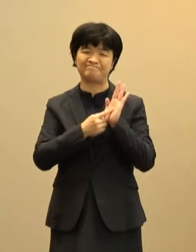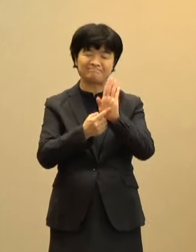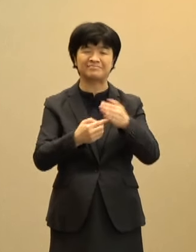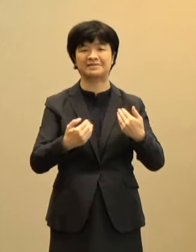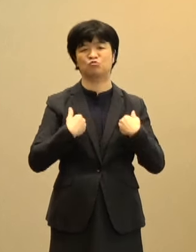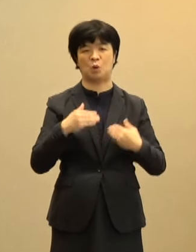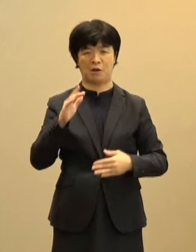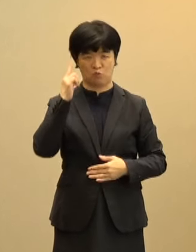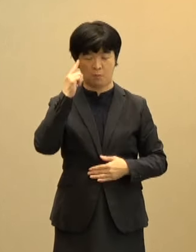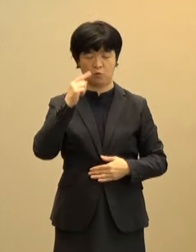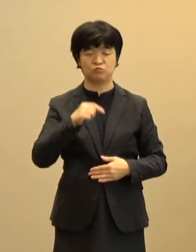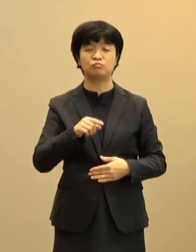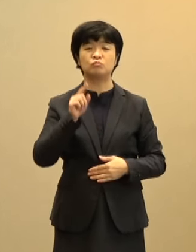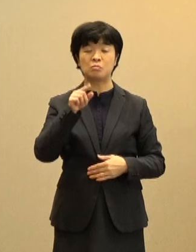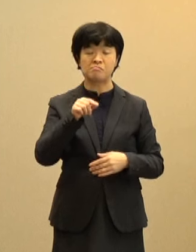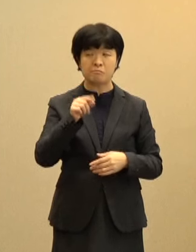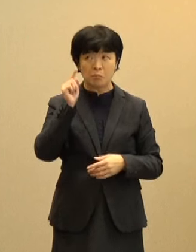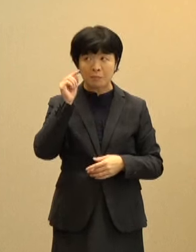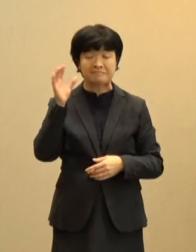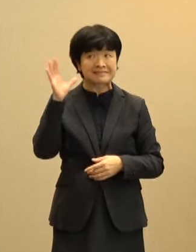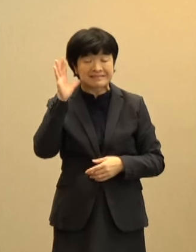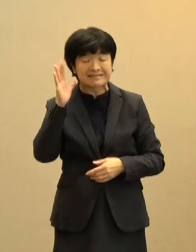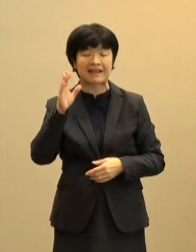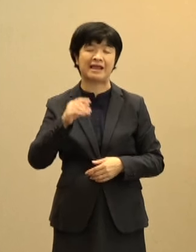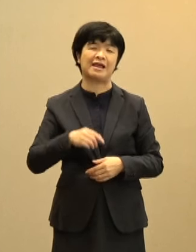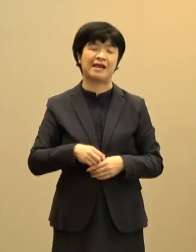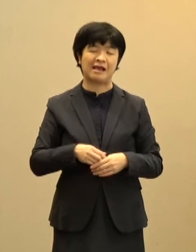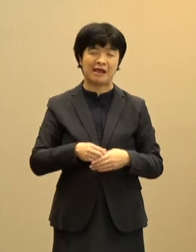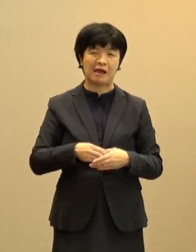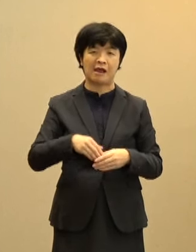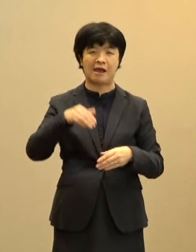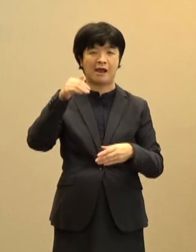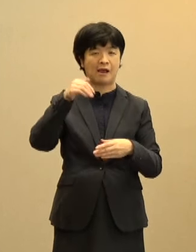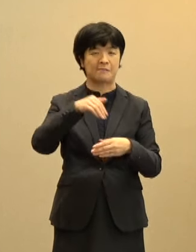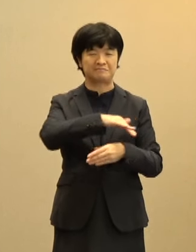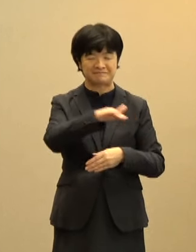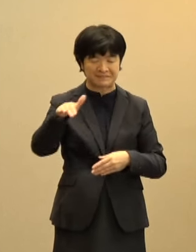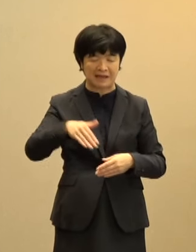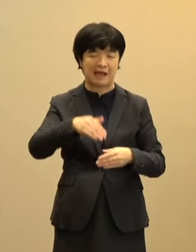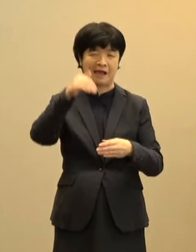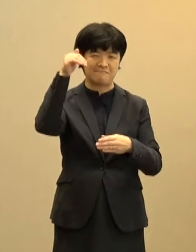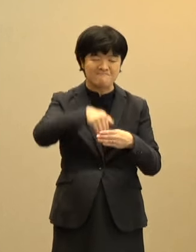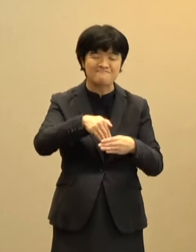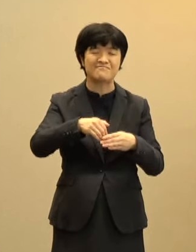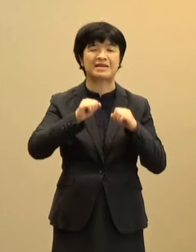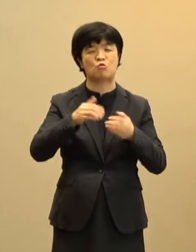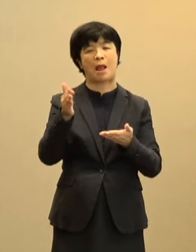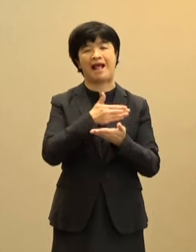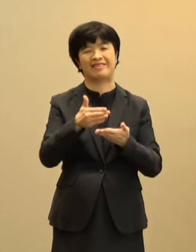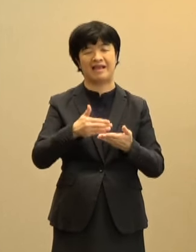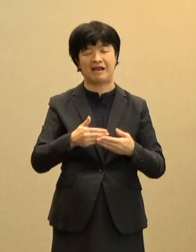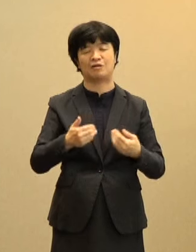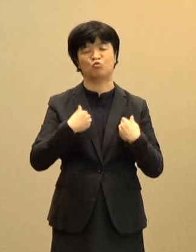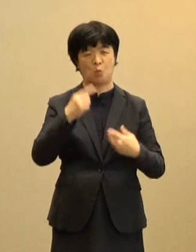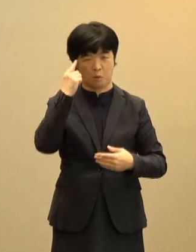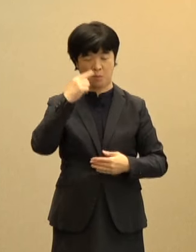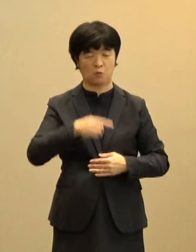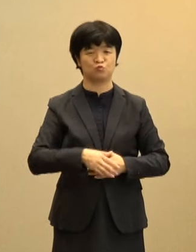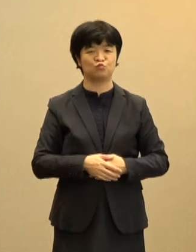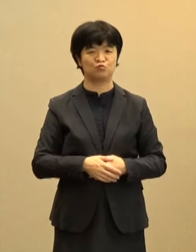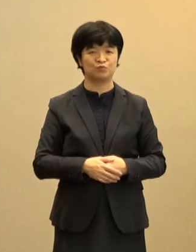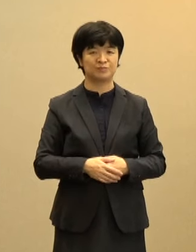ますし、それをもとに有権者の皆様方がそれぞれご判断をされる必要があるというふうに思います。